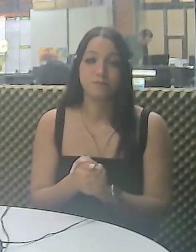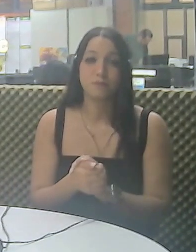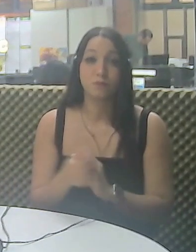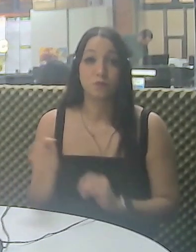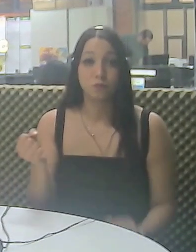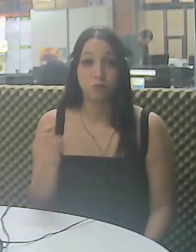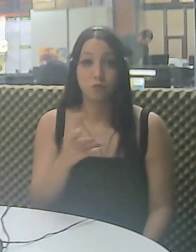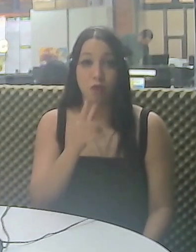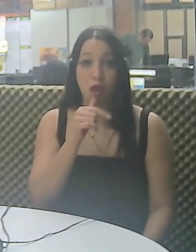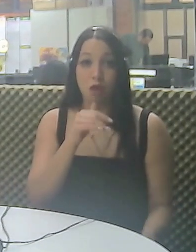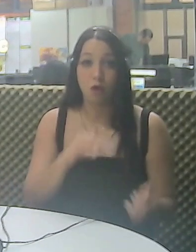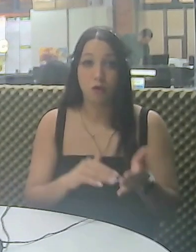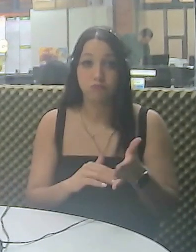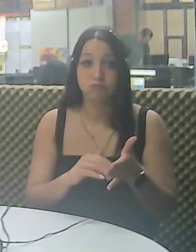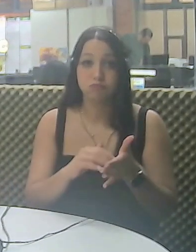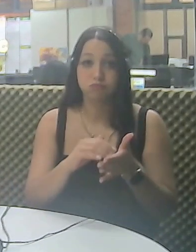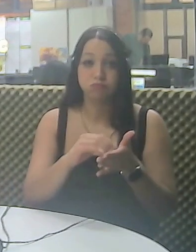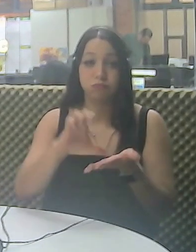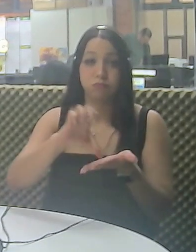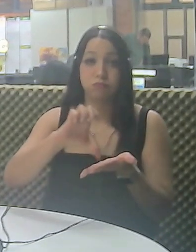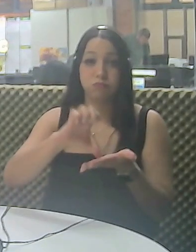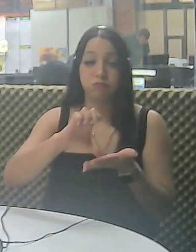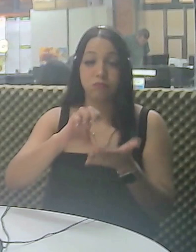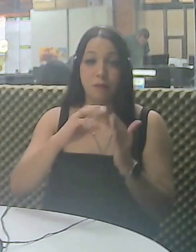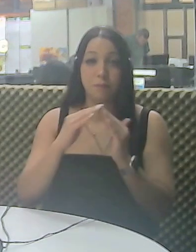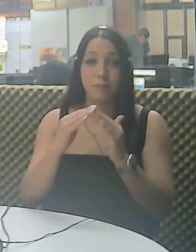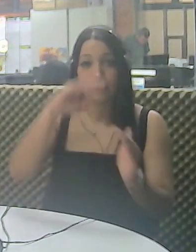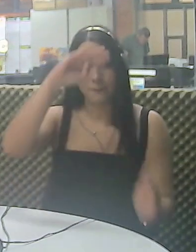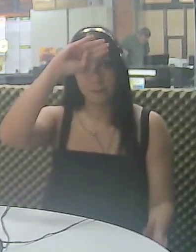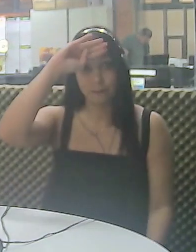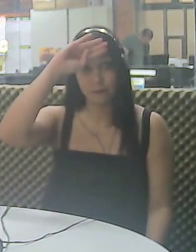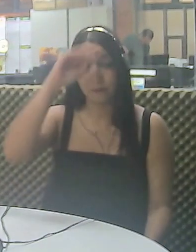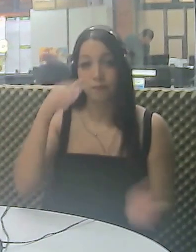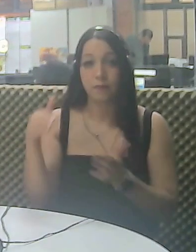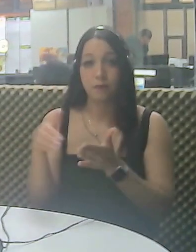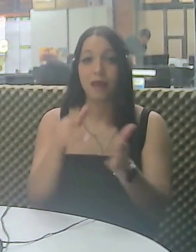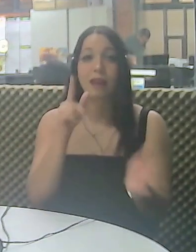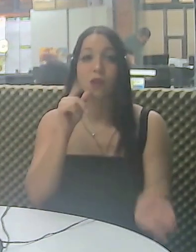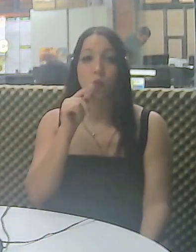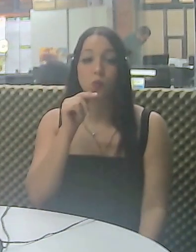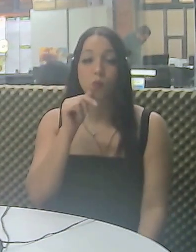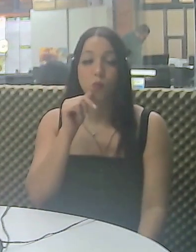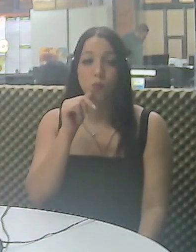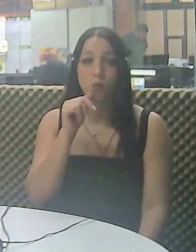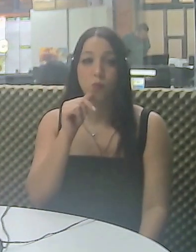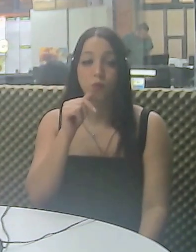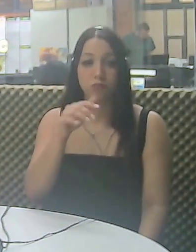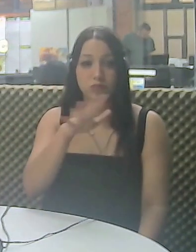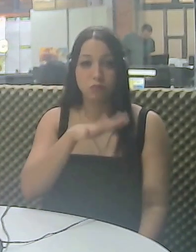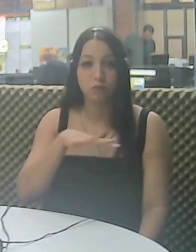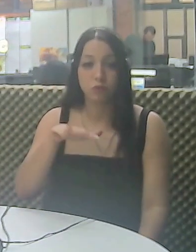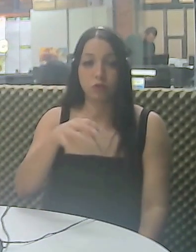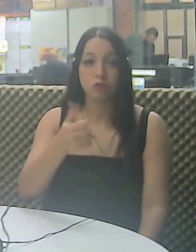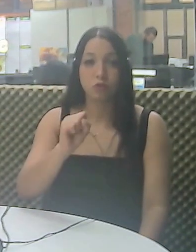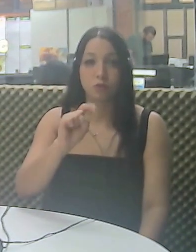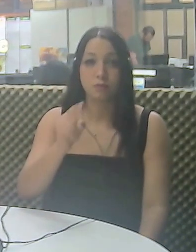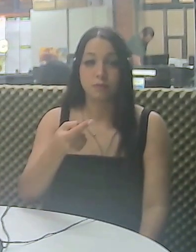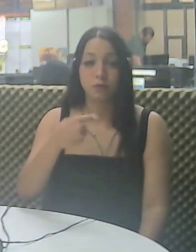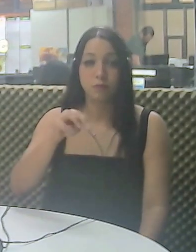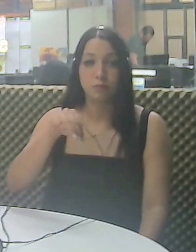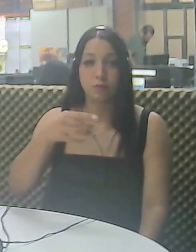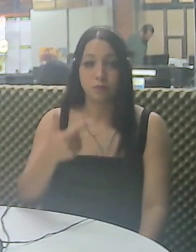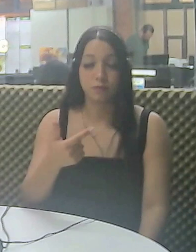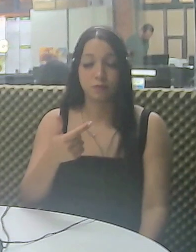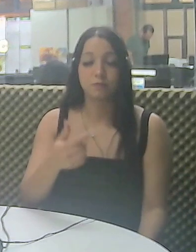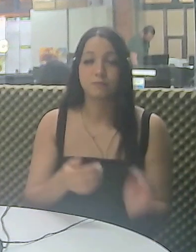novo reservatório será instalado no bairro Pampulha, na extensão do córrego Lagoinha. A área total será de 18 mil metros